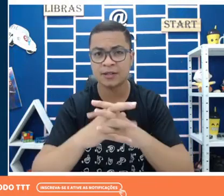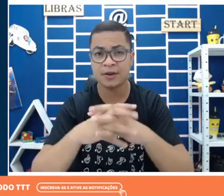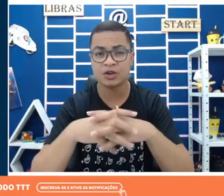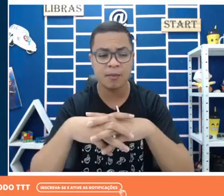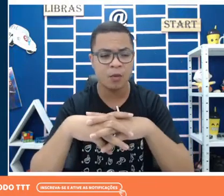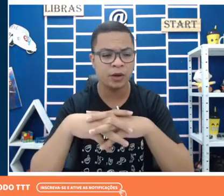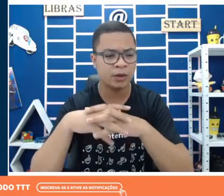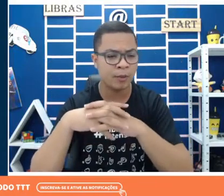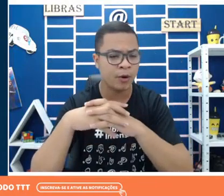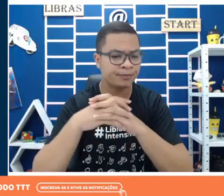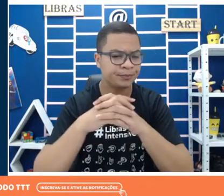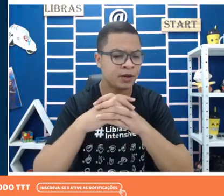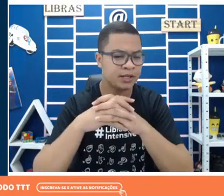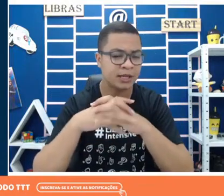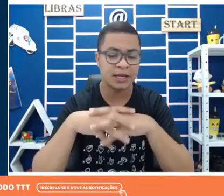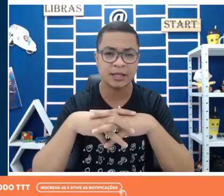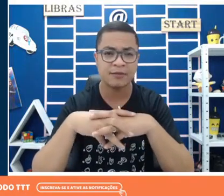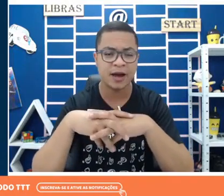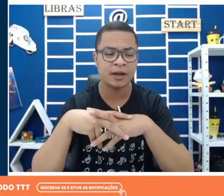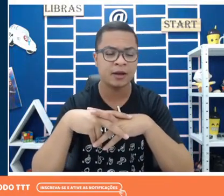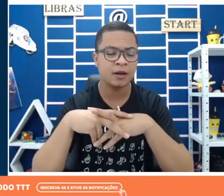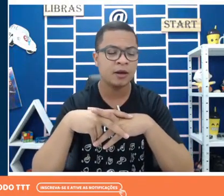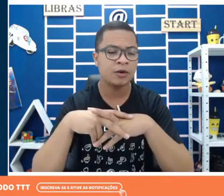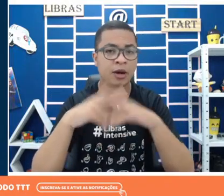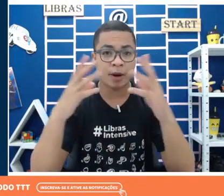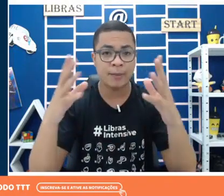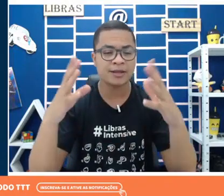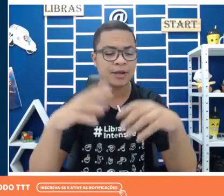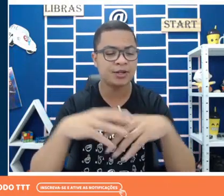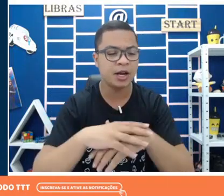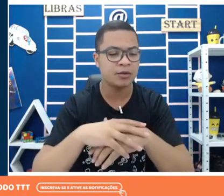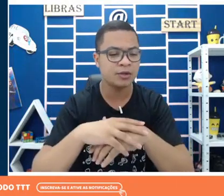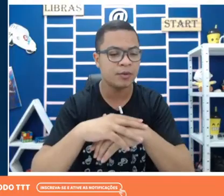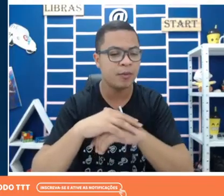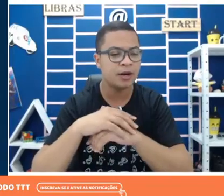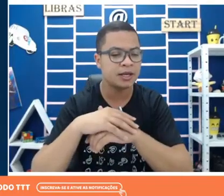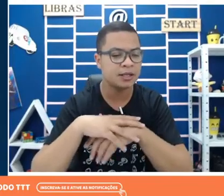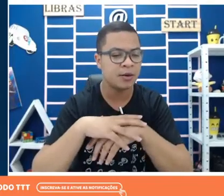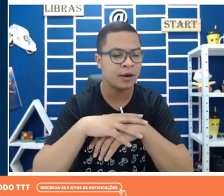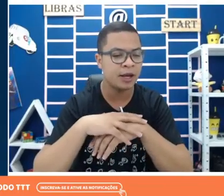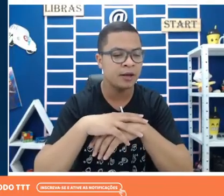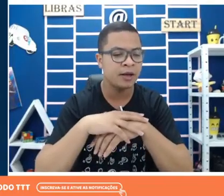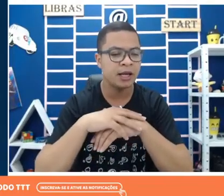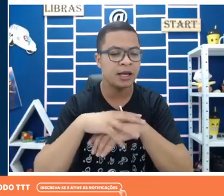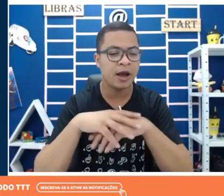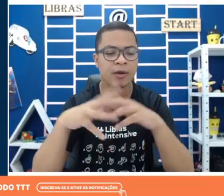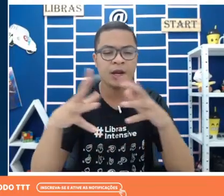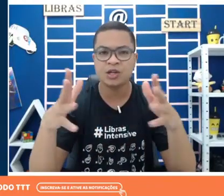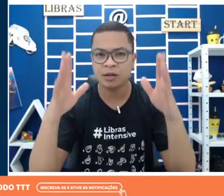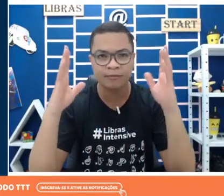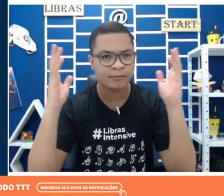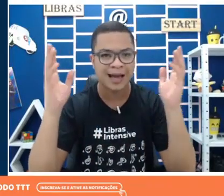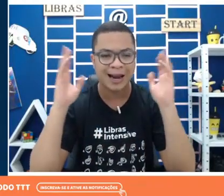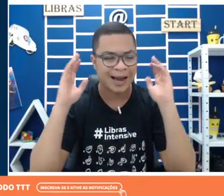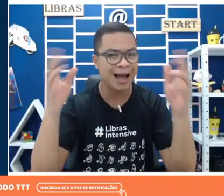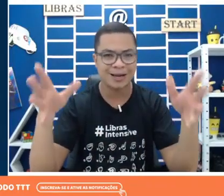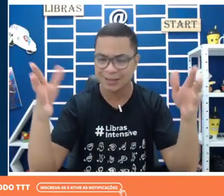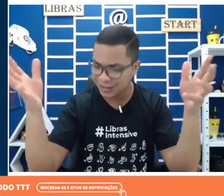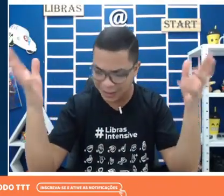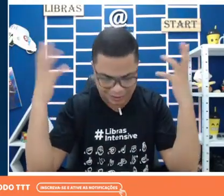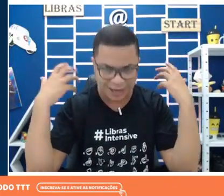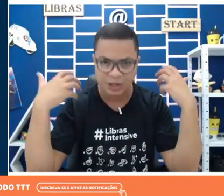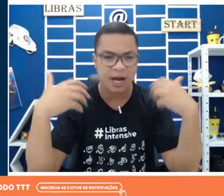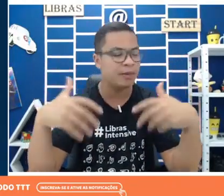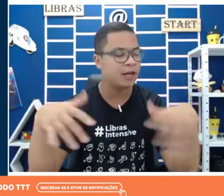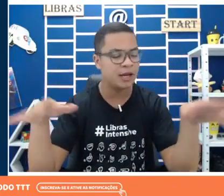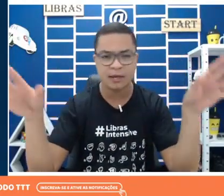Assista elas, vai ajudar muito, tá bom? Tenho certeza que vai colaborar bastante aí com a sua memorização, ok? Tem que realmente dar cara,